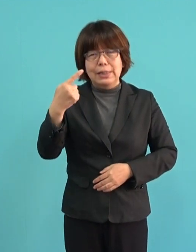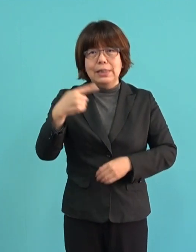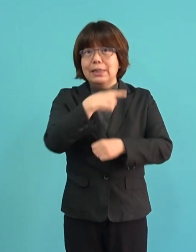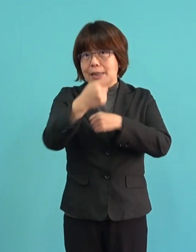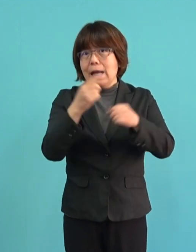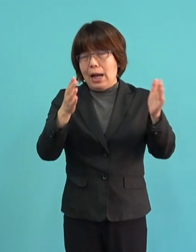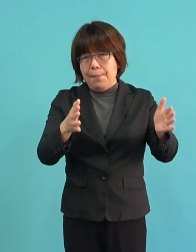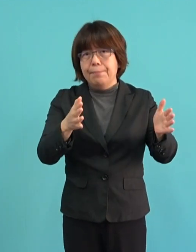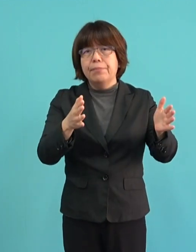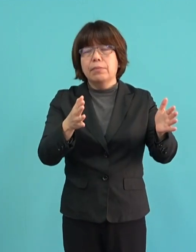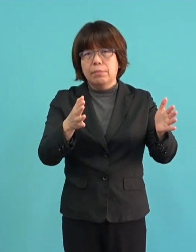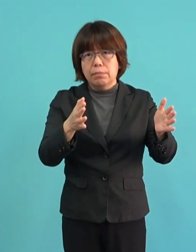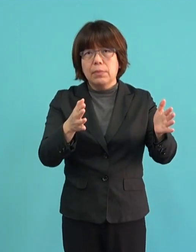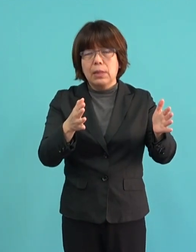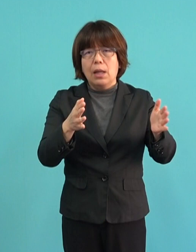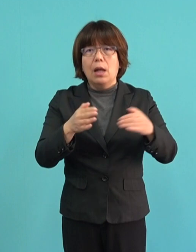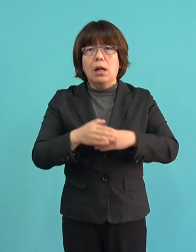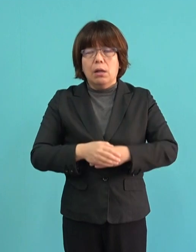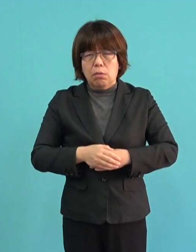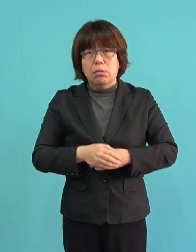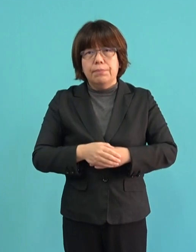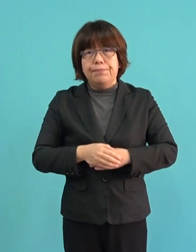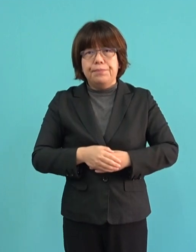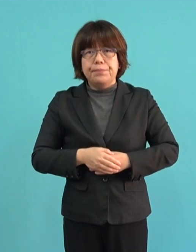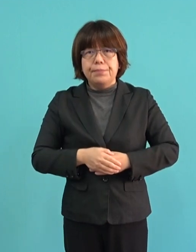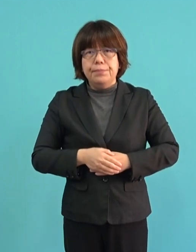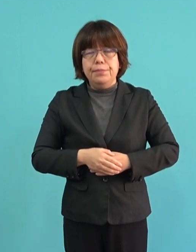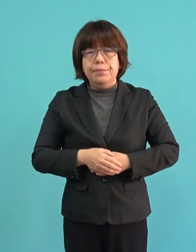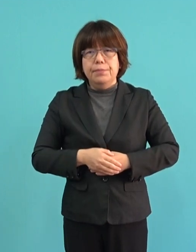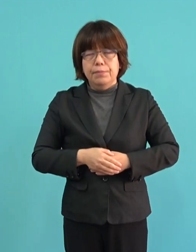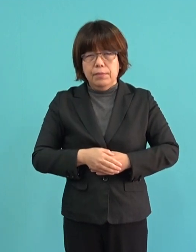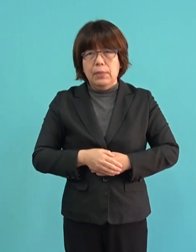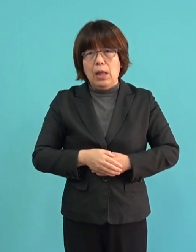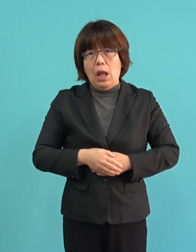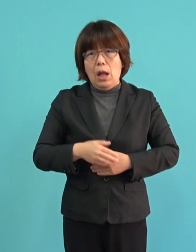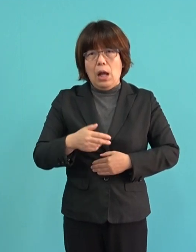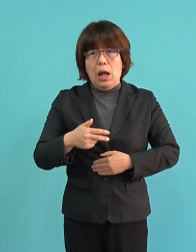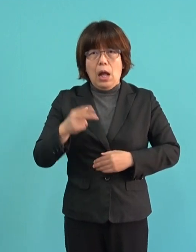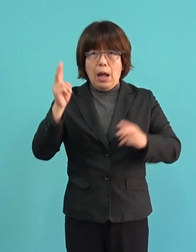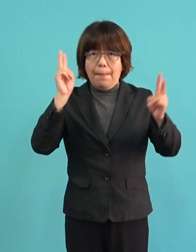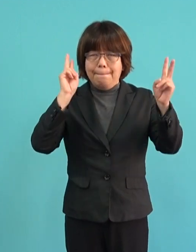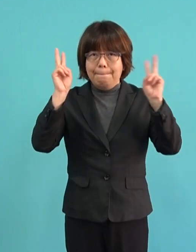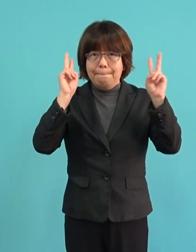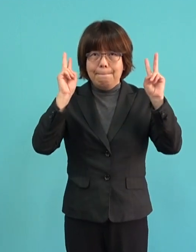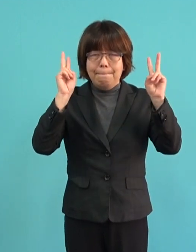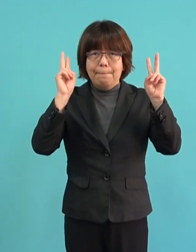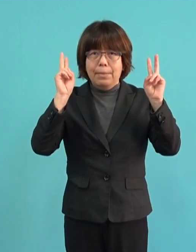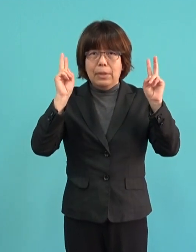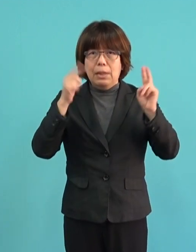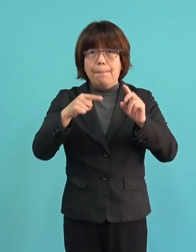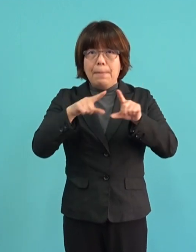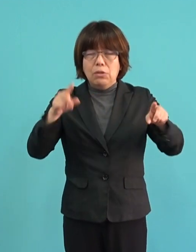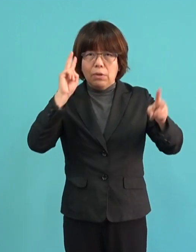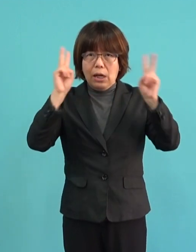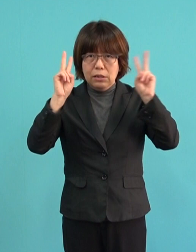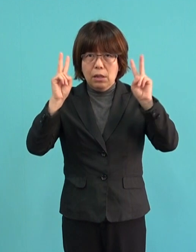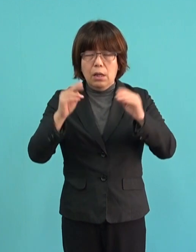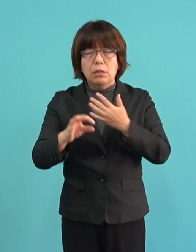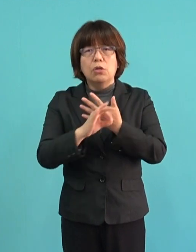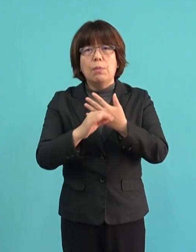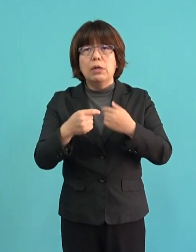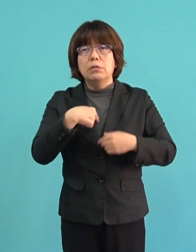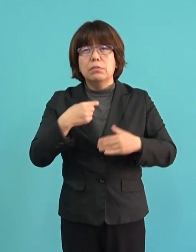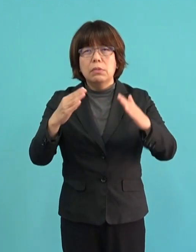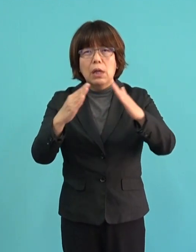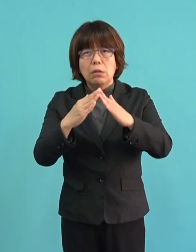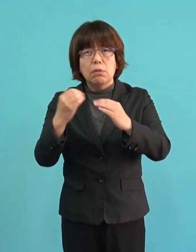になりますこのあたりはですねあのどう考えるかということなんですがあの民間ですでに例えば自分の